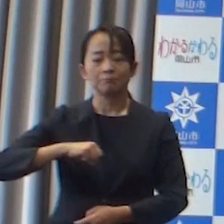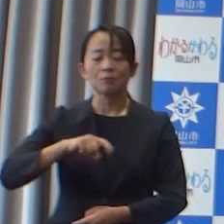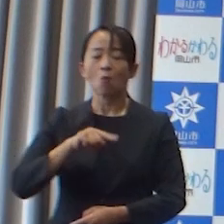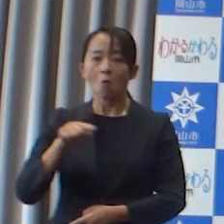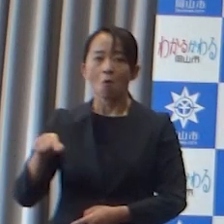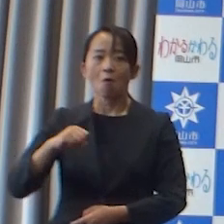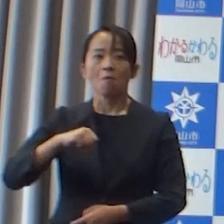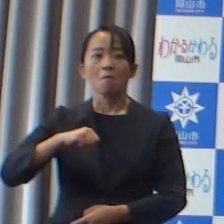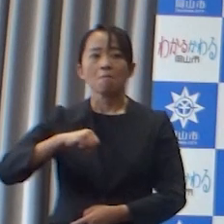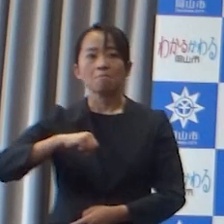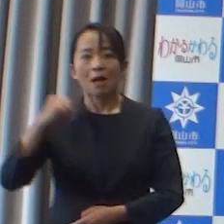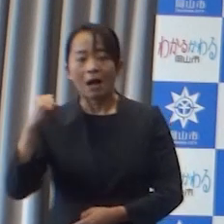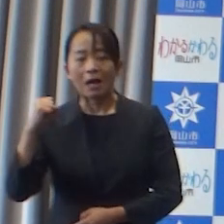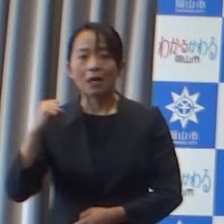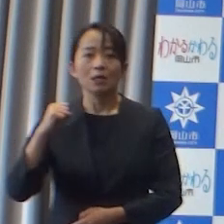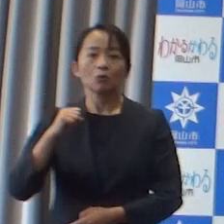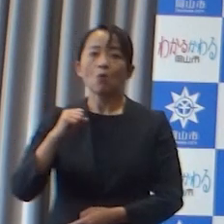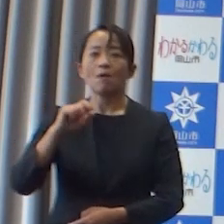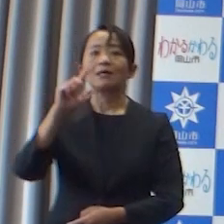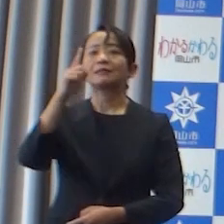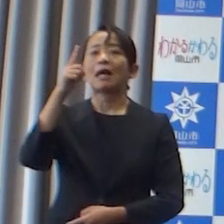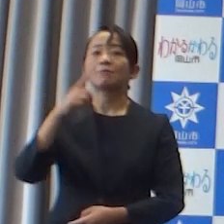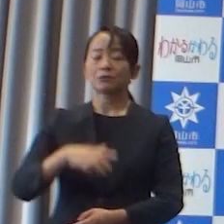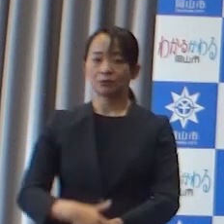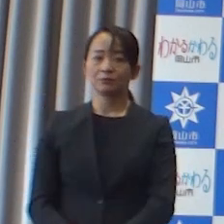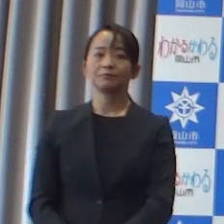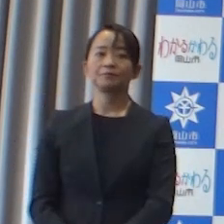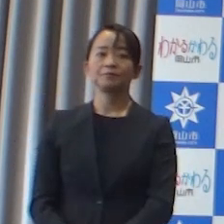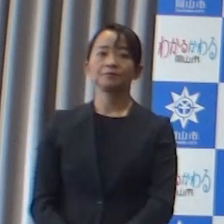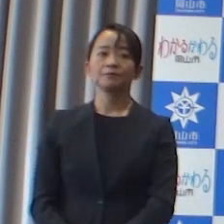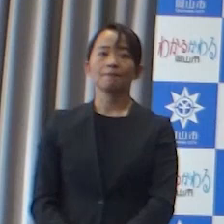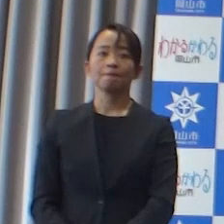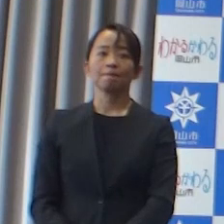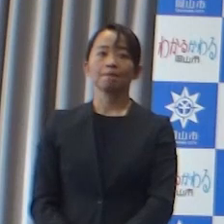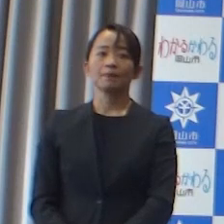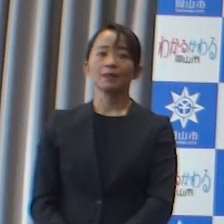ということをご理解いただきたいと思います。はい、